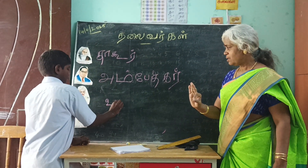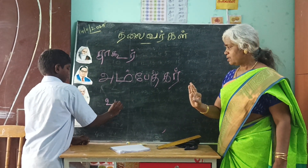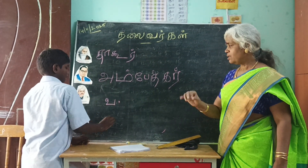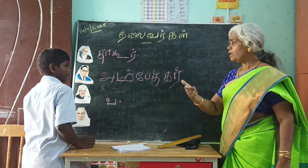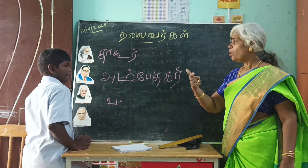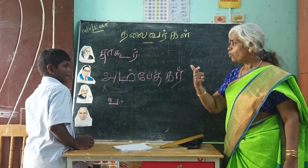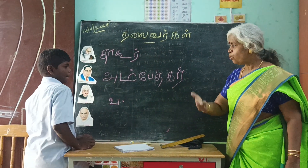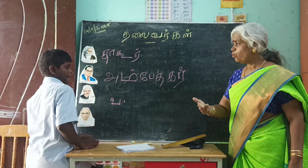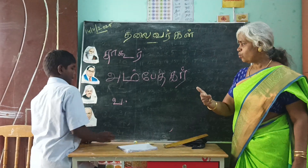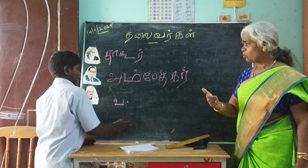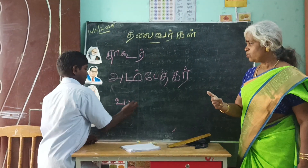ஓ